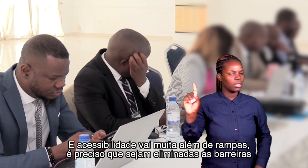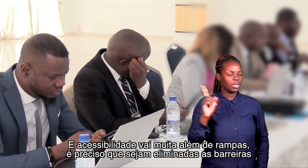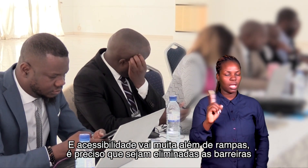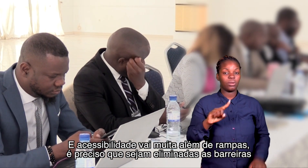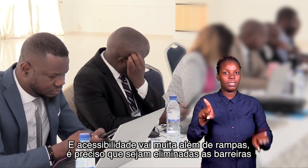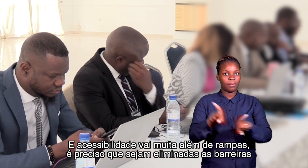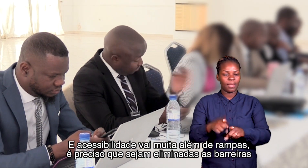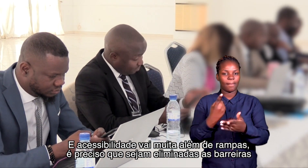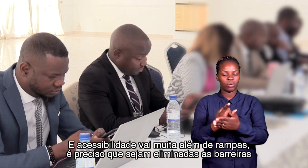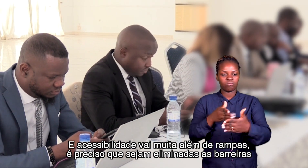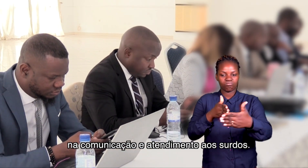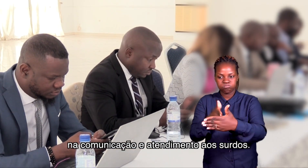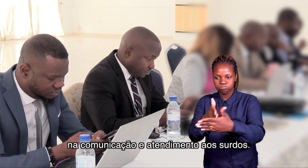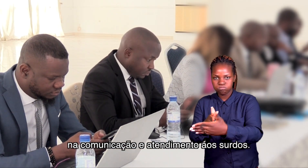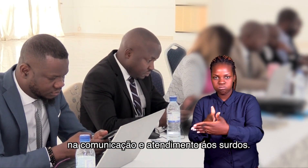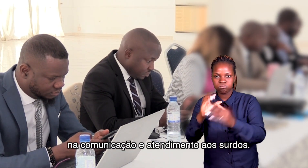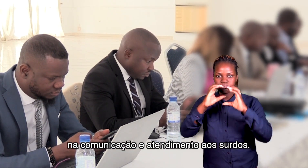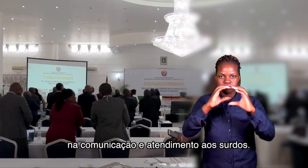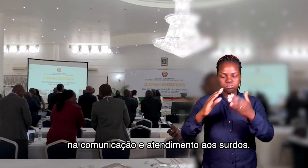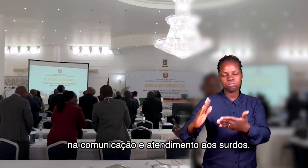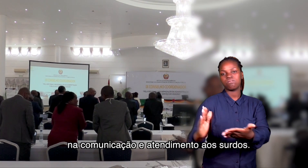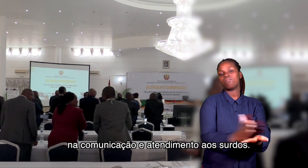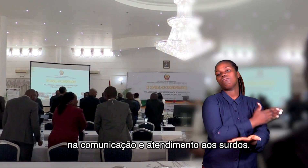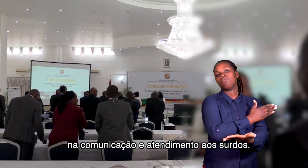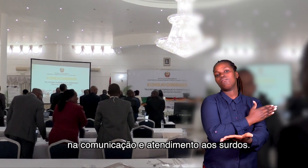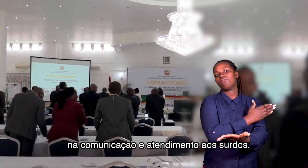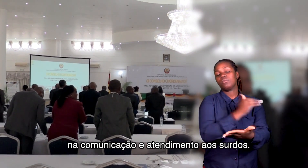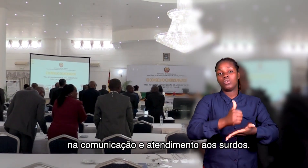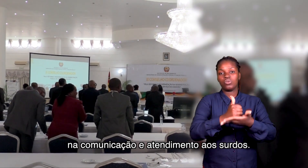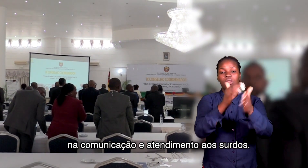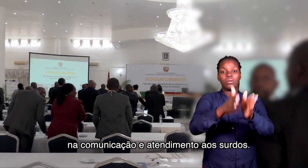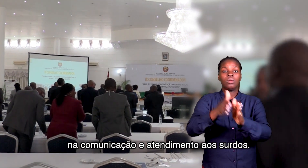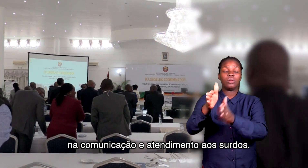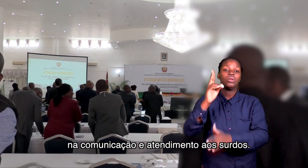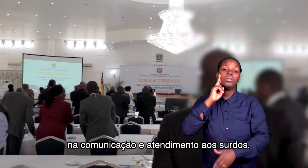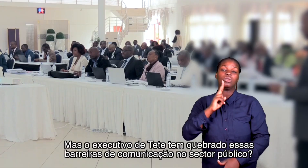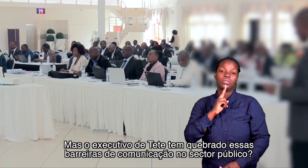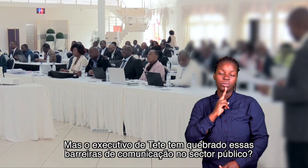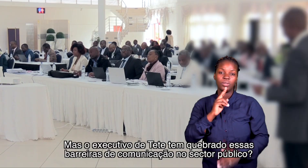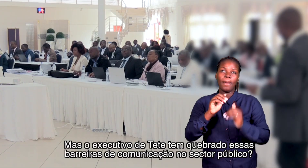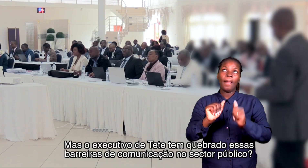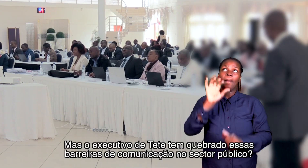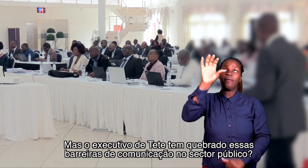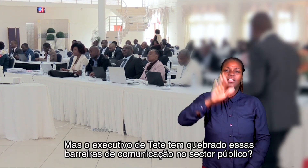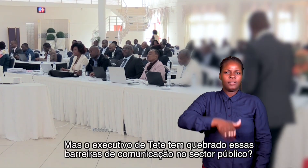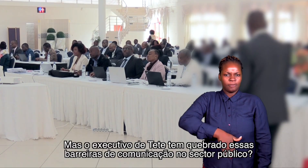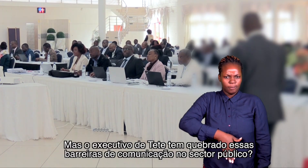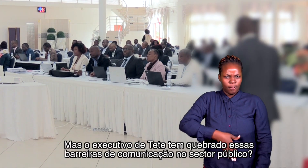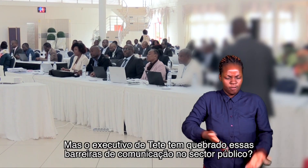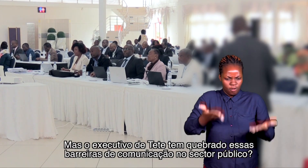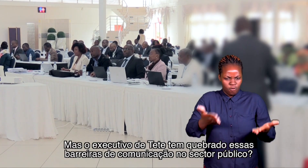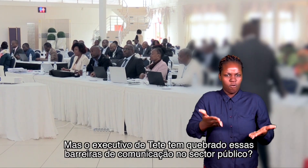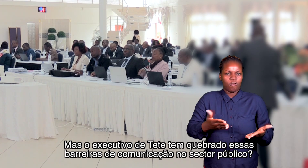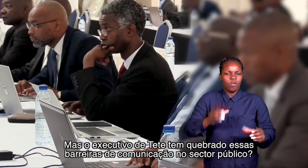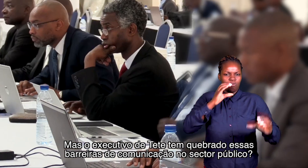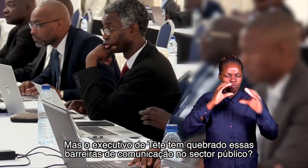preciso que sejam eliminadas barreiras na comunicação e atendimento aos surdos. Mas o executivo de Tete tem